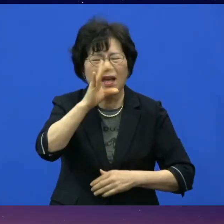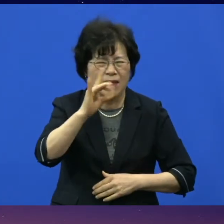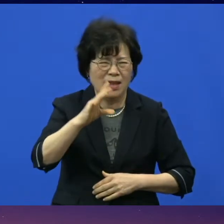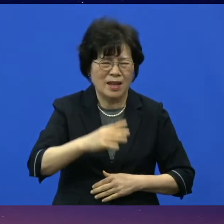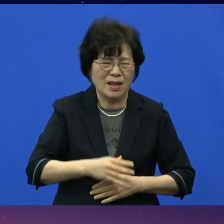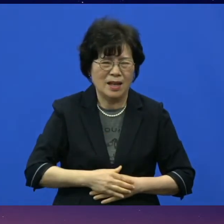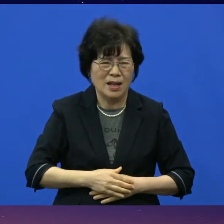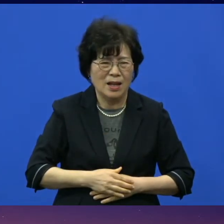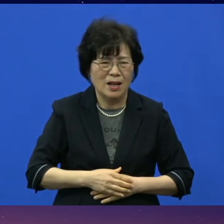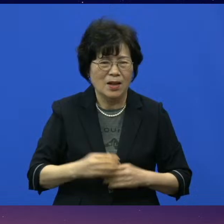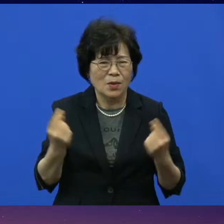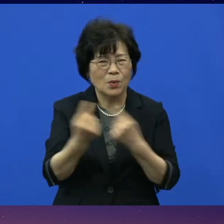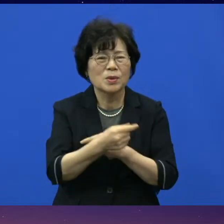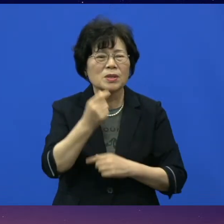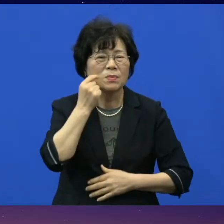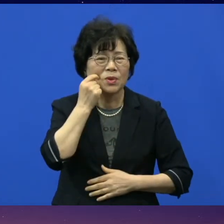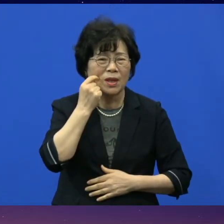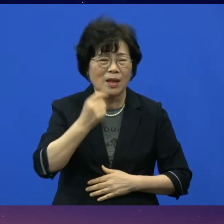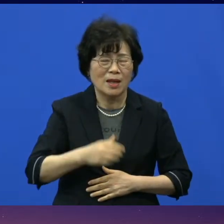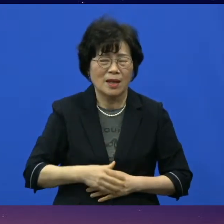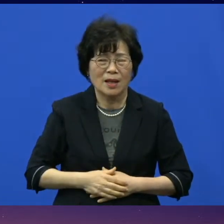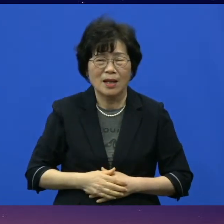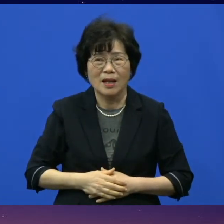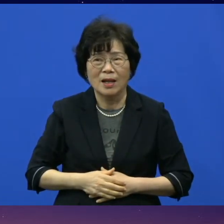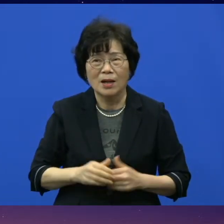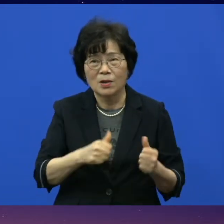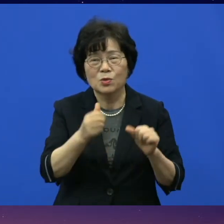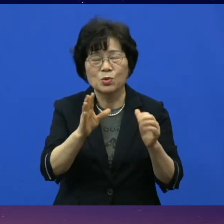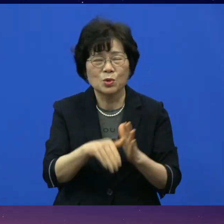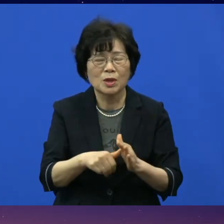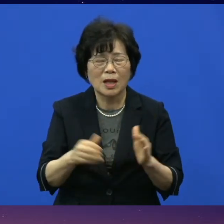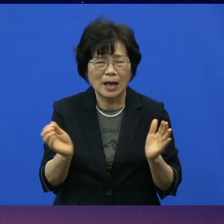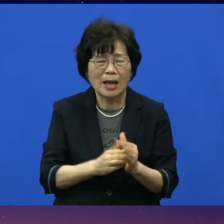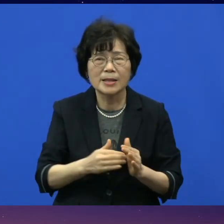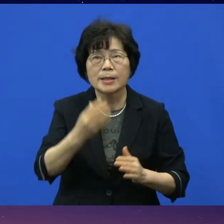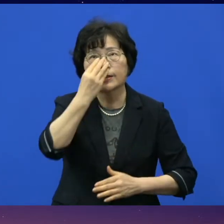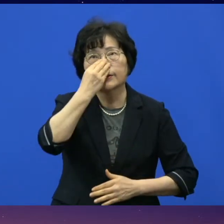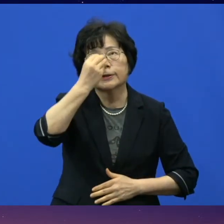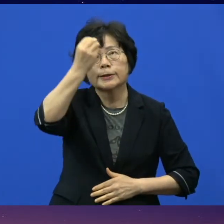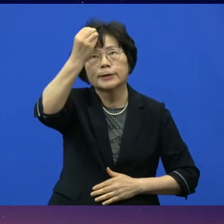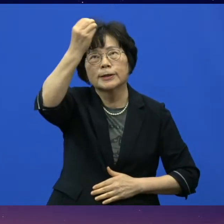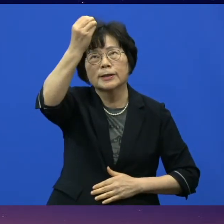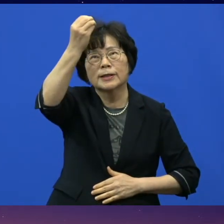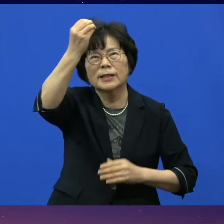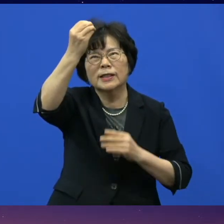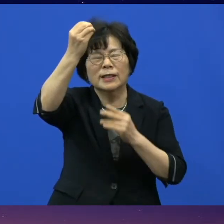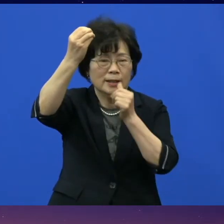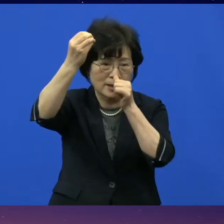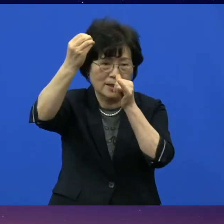안 고쳐져요. 이 교만이 안 고쳐져요. 아마 죽을 때까지 이건 안 극복이 안 돼요. 이 교만이라는.